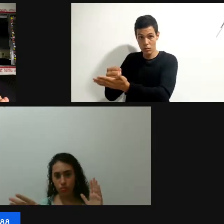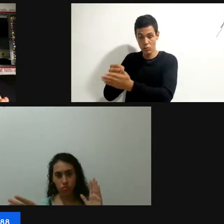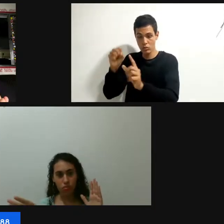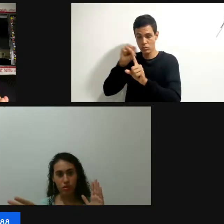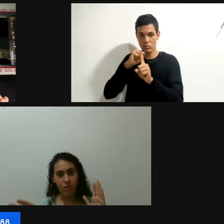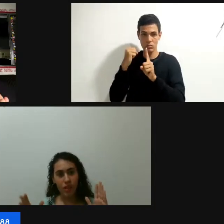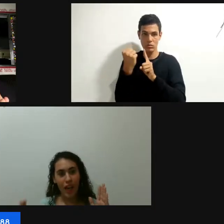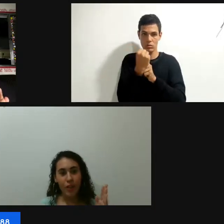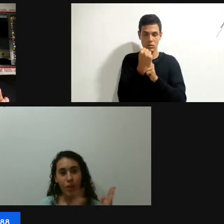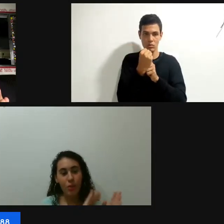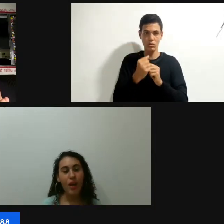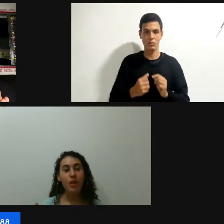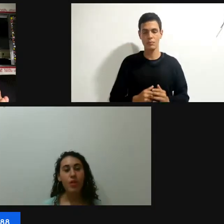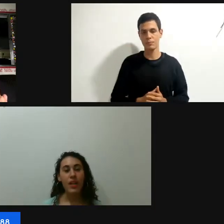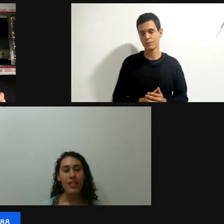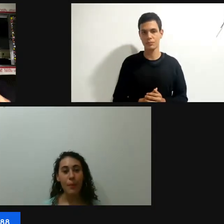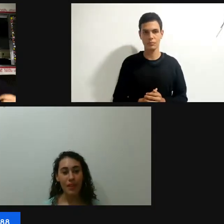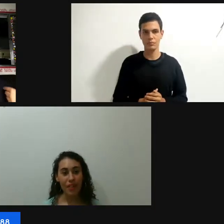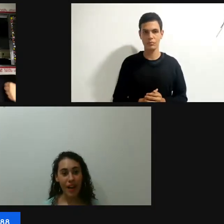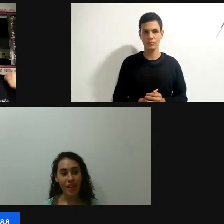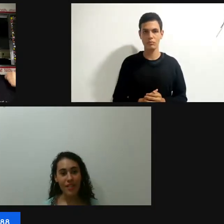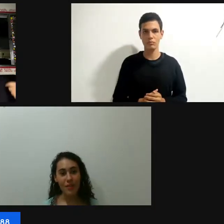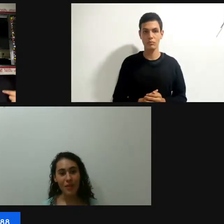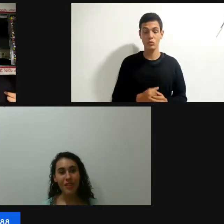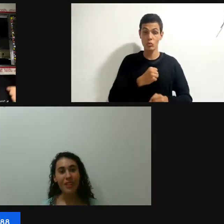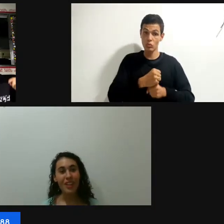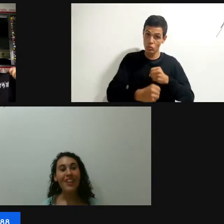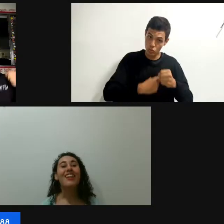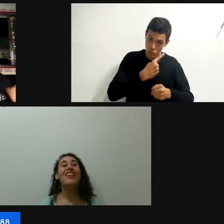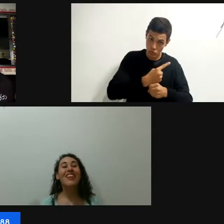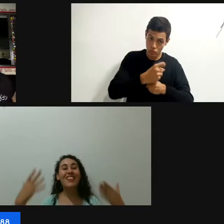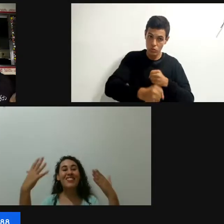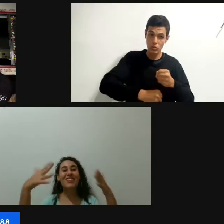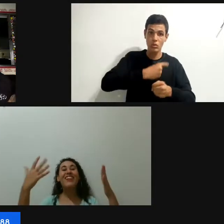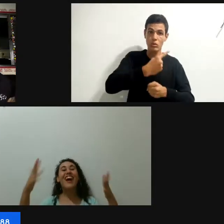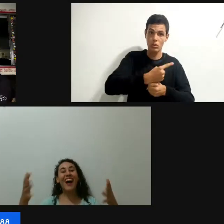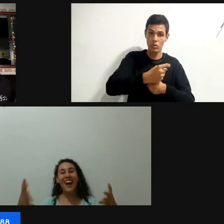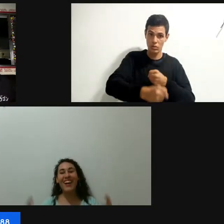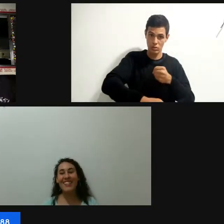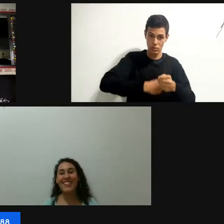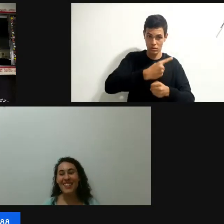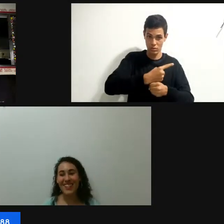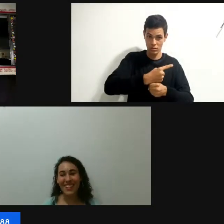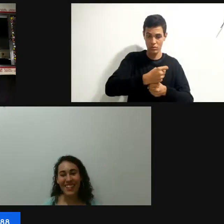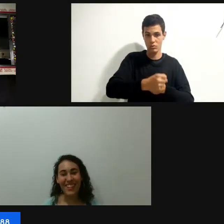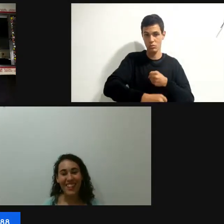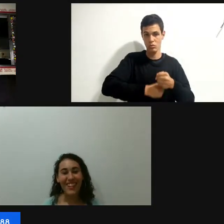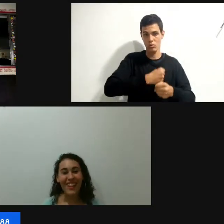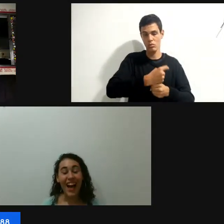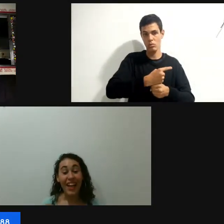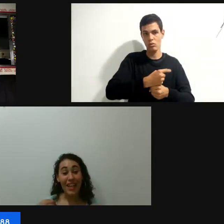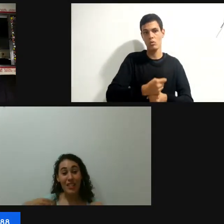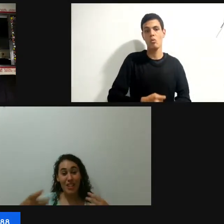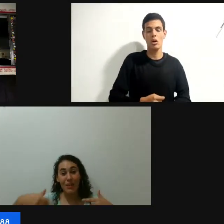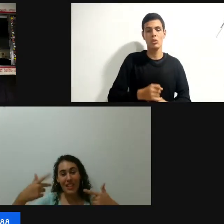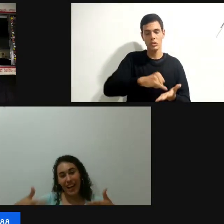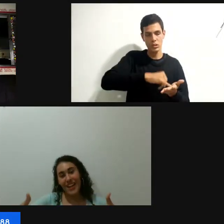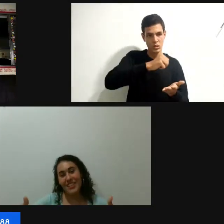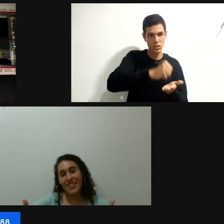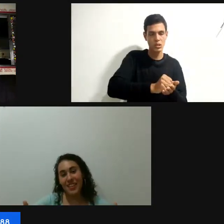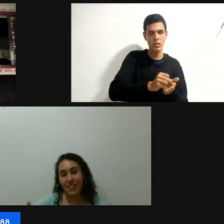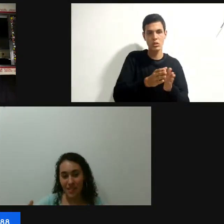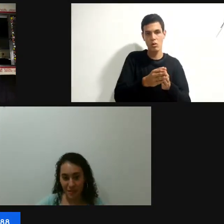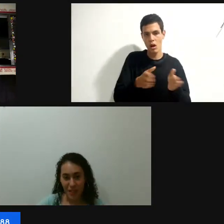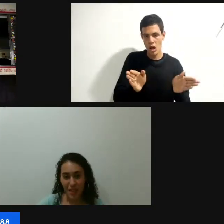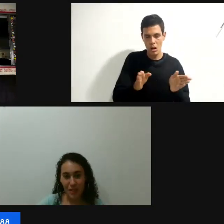público. Aí, todo ano, eles abrem vagas. No CRAS. Isso, CAIS. Aqui a gente chama de